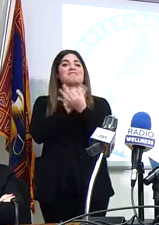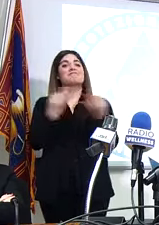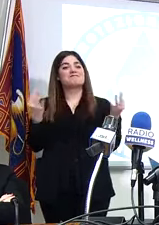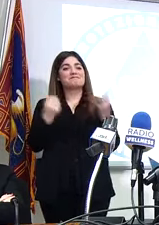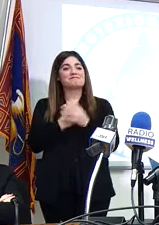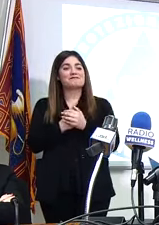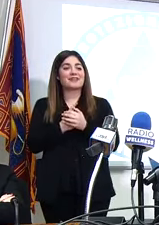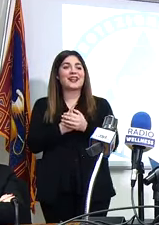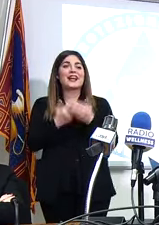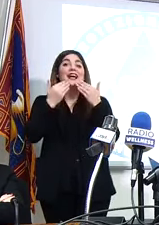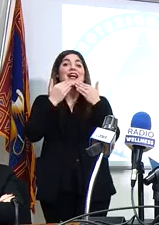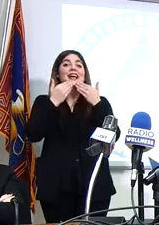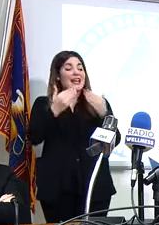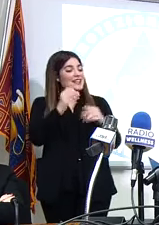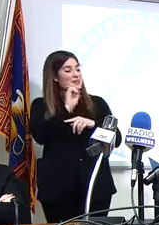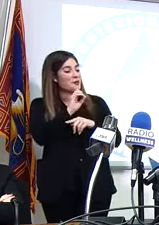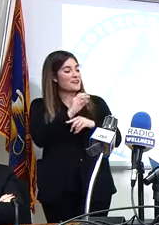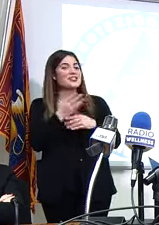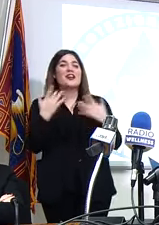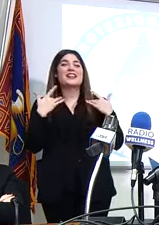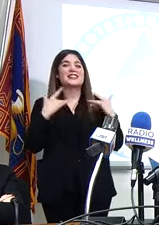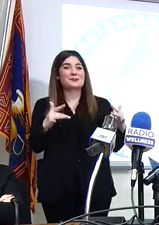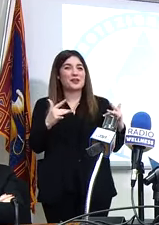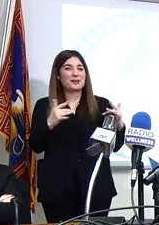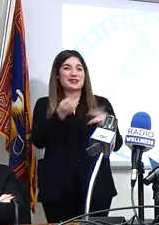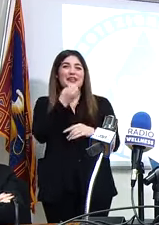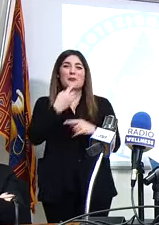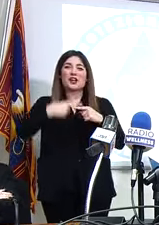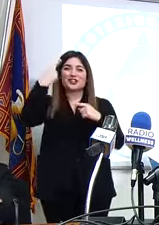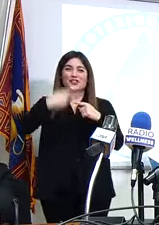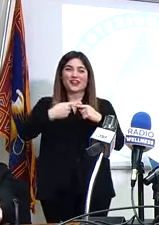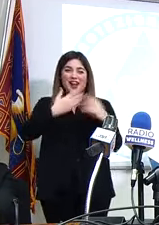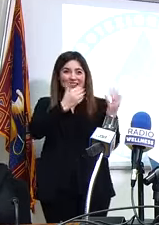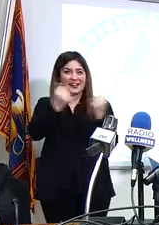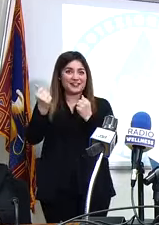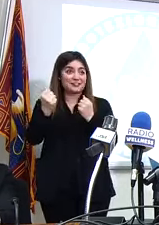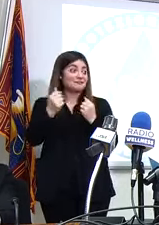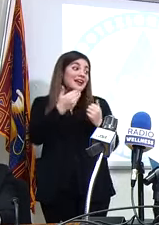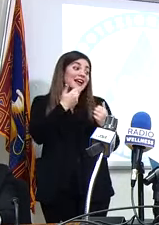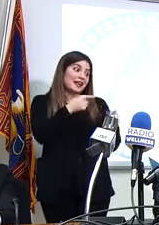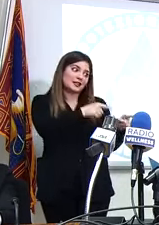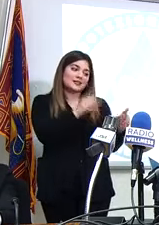pare... Ringraziamo grazie. Per la disponibilità, grazie. Io ti e posso... per l'attenzione che ha per